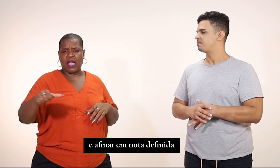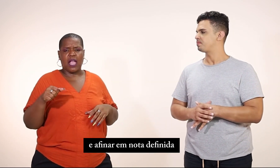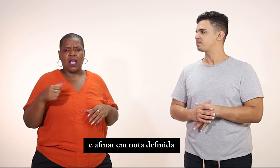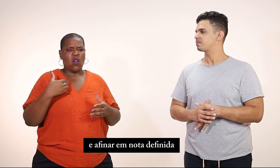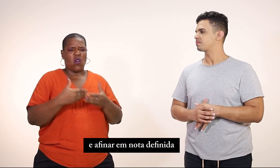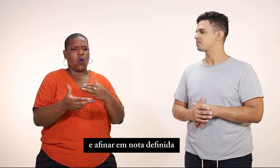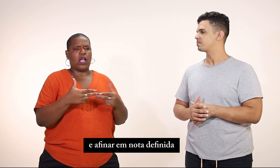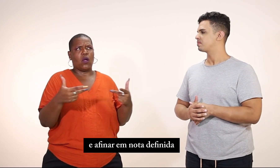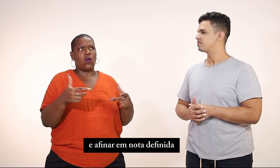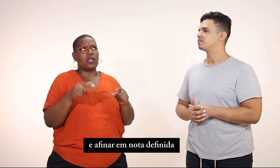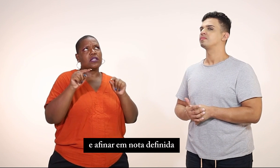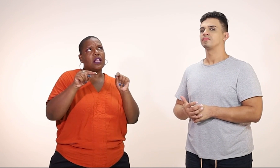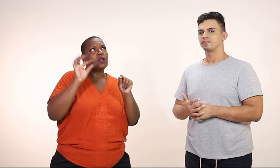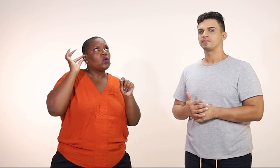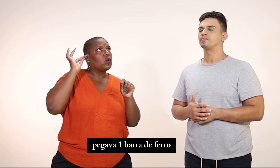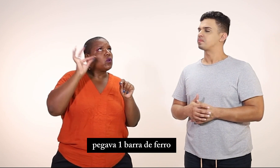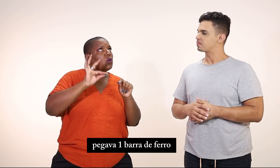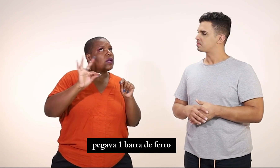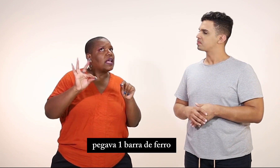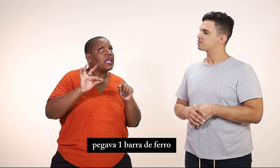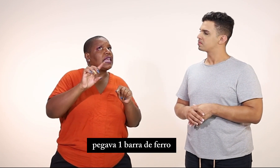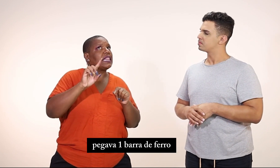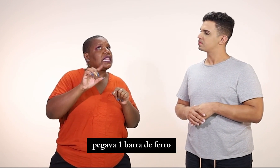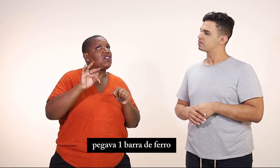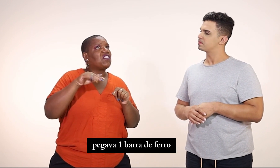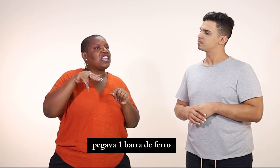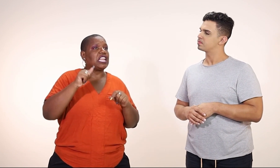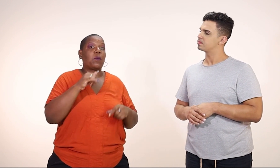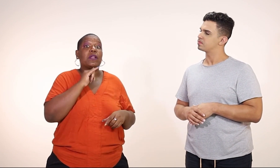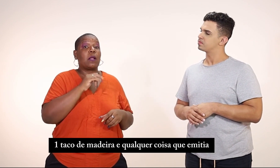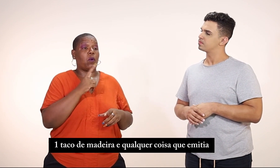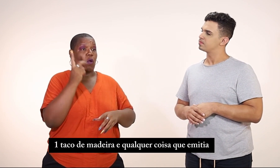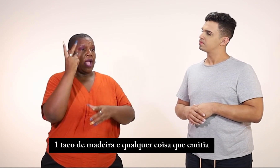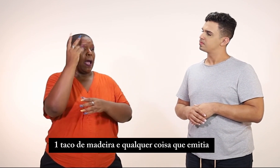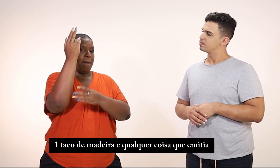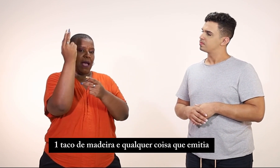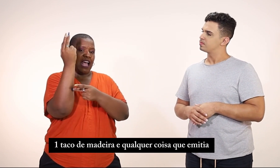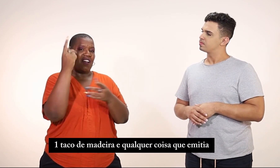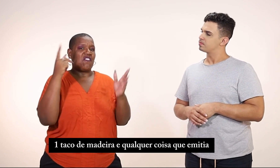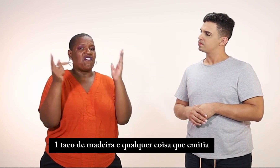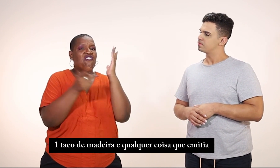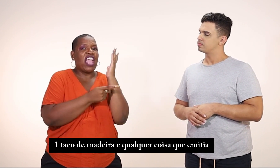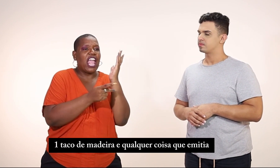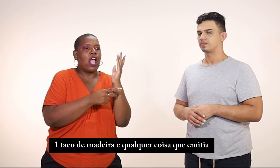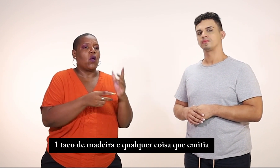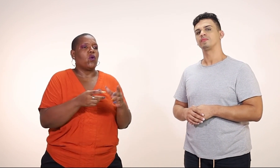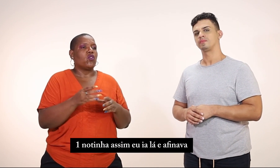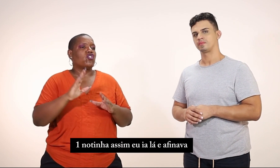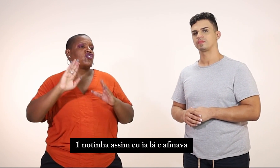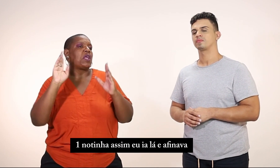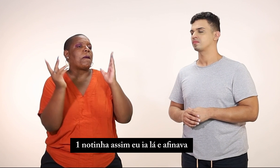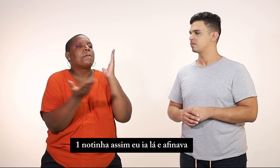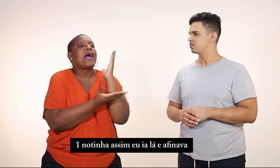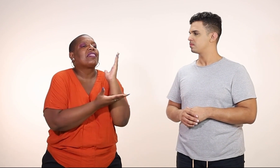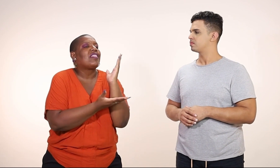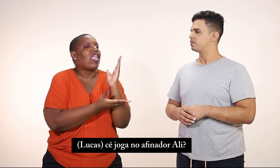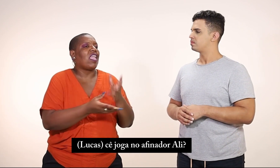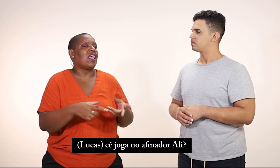afinar em nota definida. Pegava uma barra de ferro, um taco de madeira, qualquer coisa que emitia uma notinha assim, eu ia